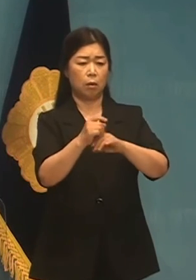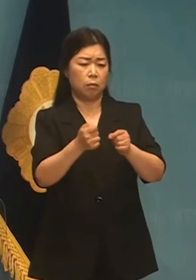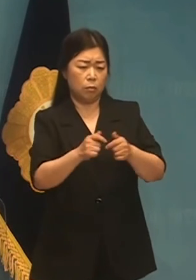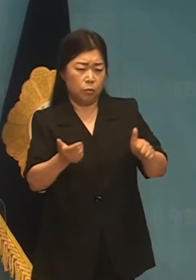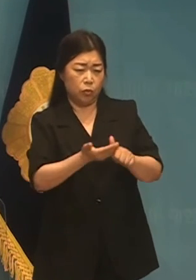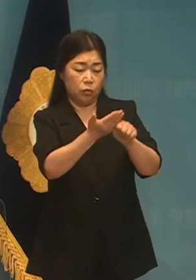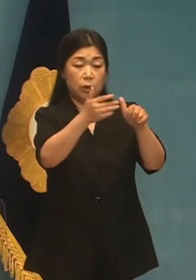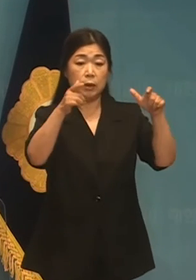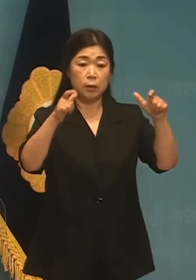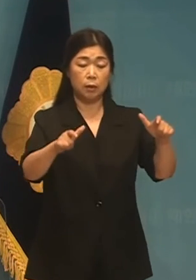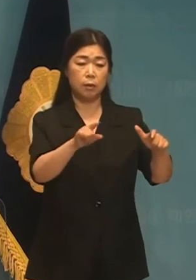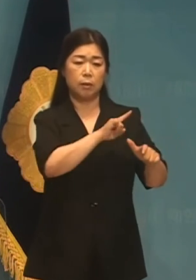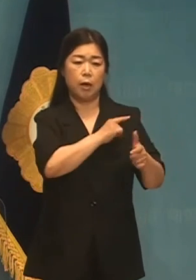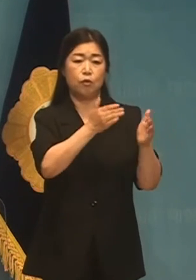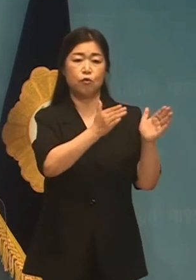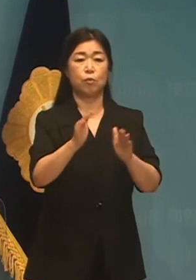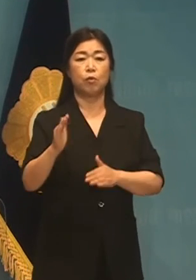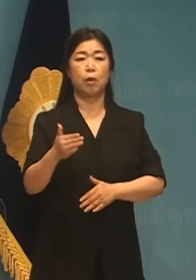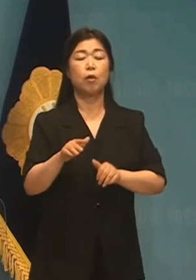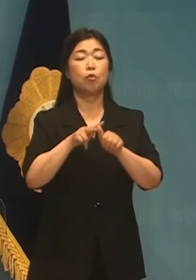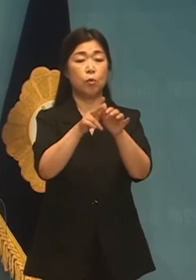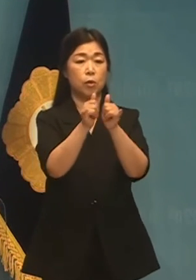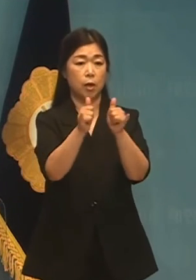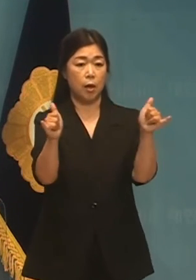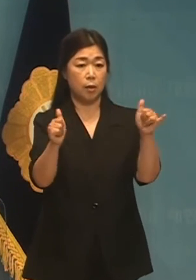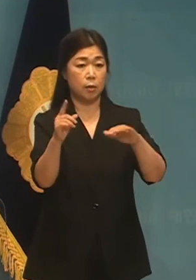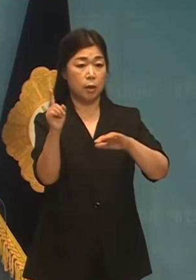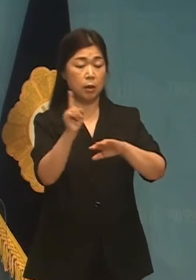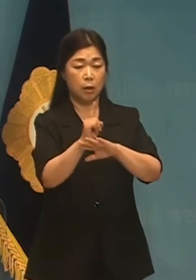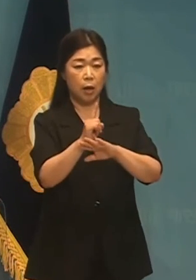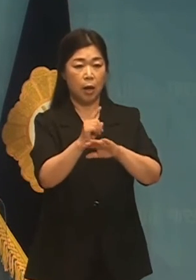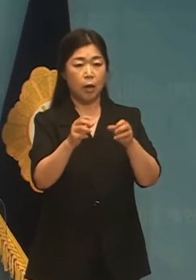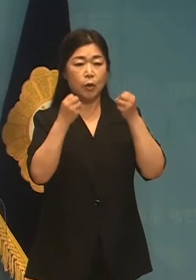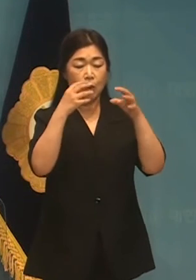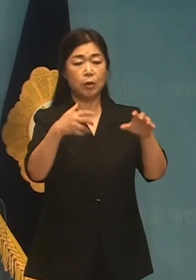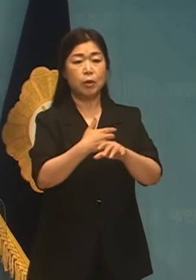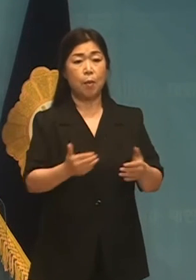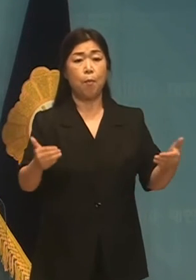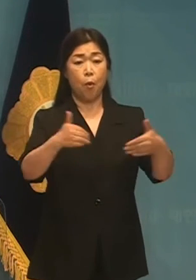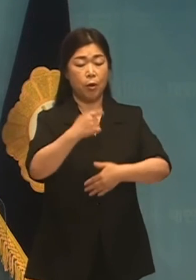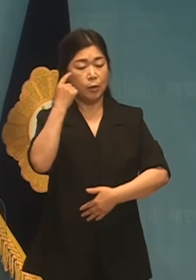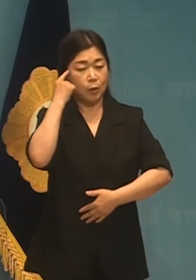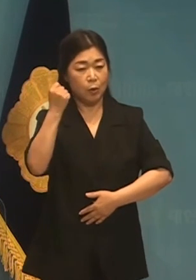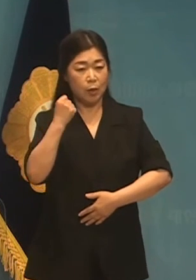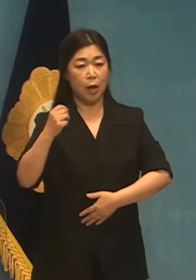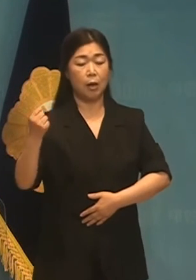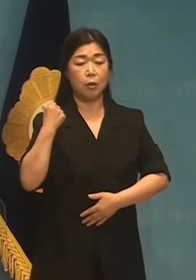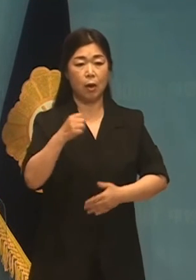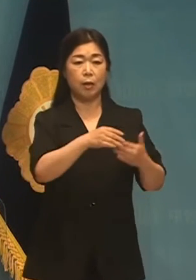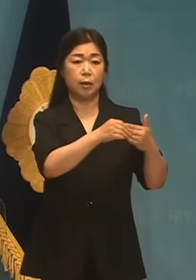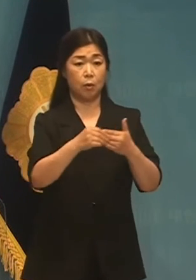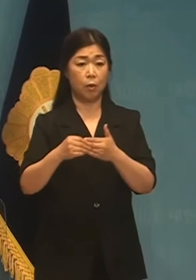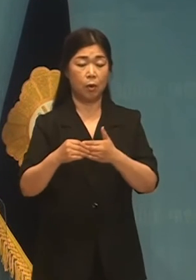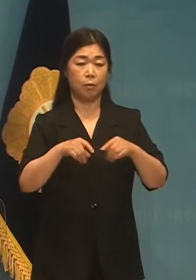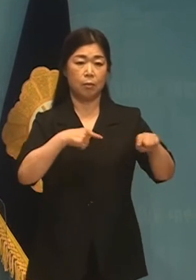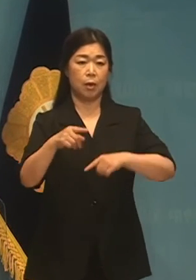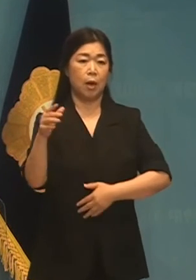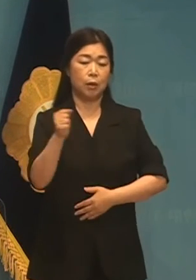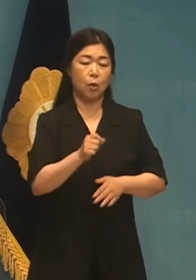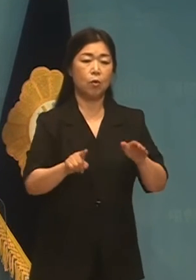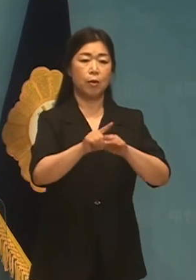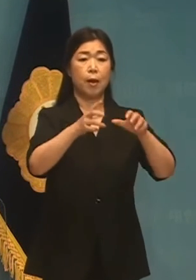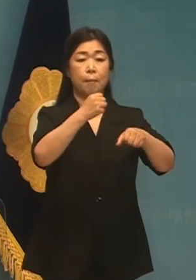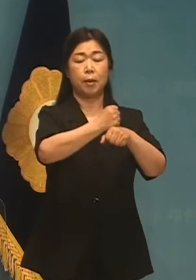가장 준비된 후보, 디지털 혁신과 포용정신, 강력한 디지털 리더십으로